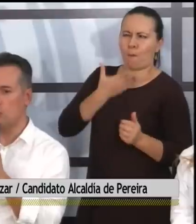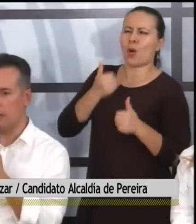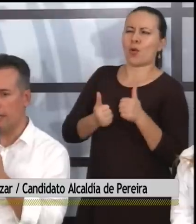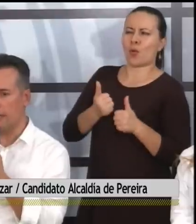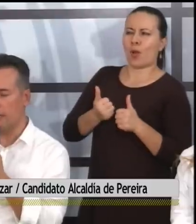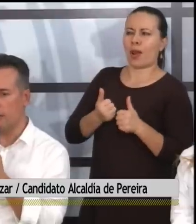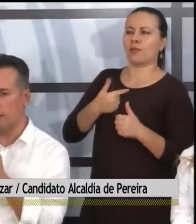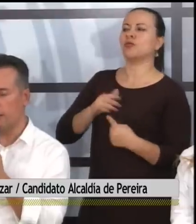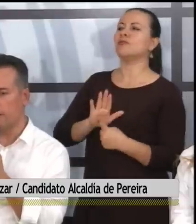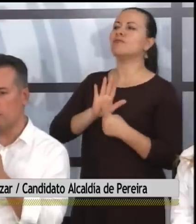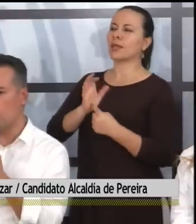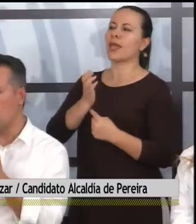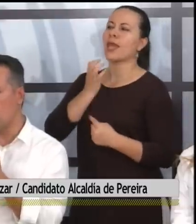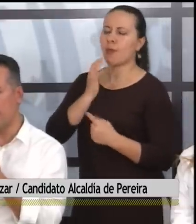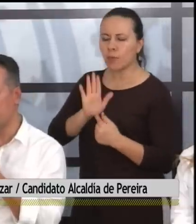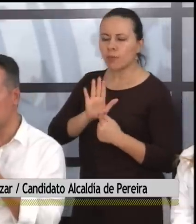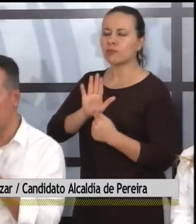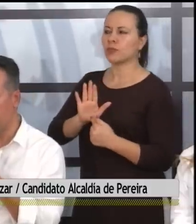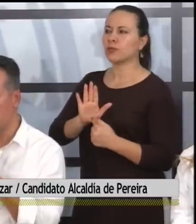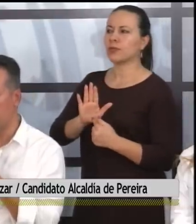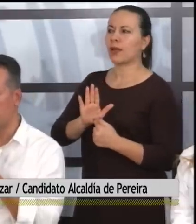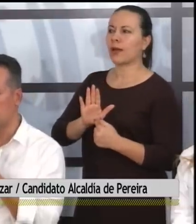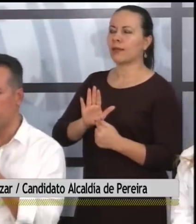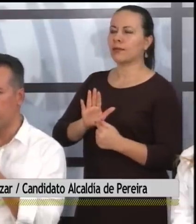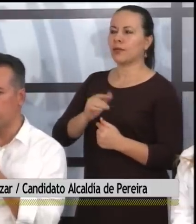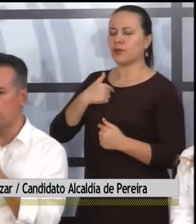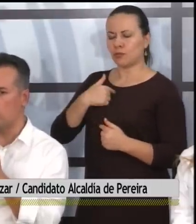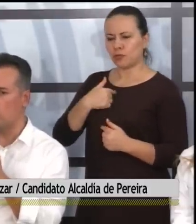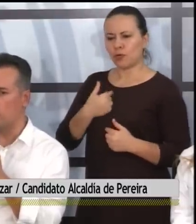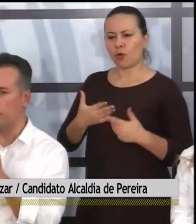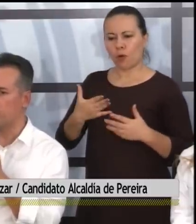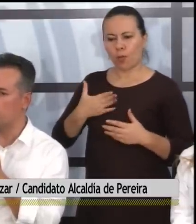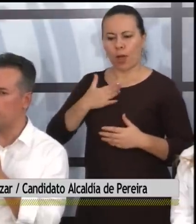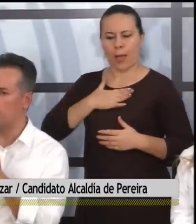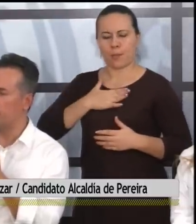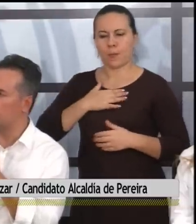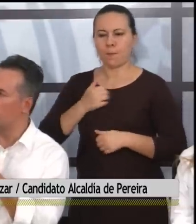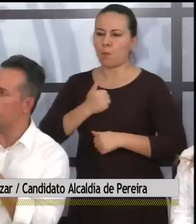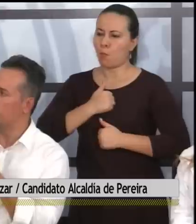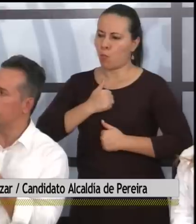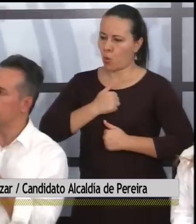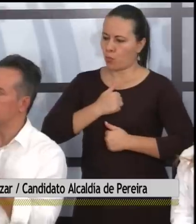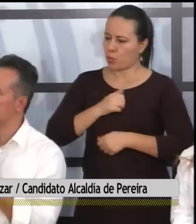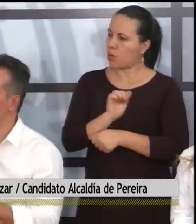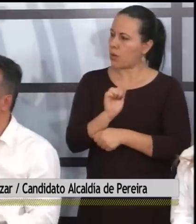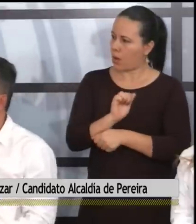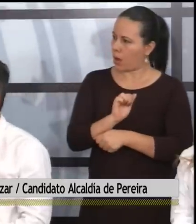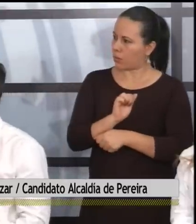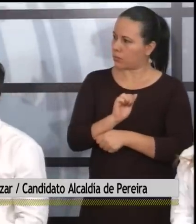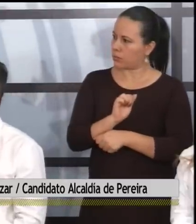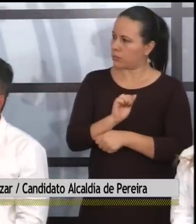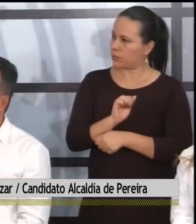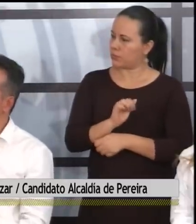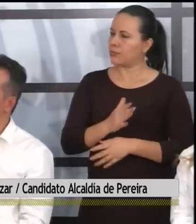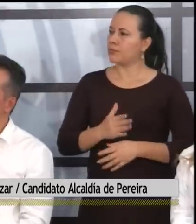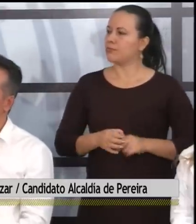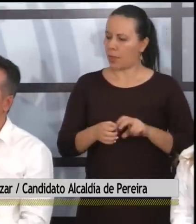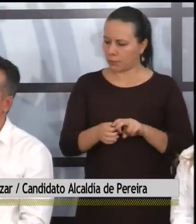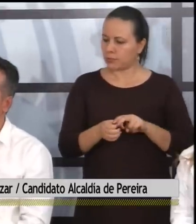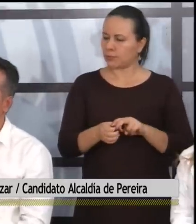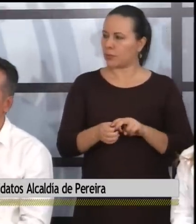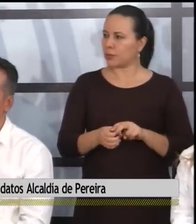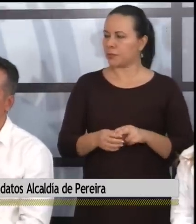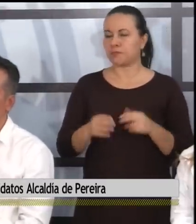entonces como alcalde, como cualquier ciudadano, me transportaré en mi vehículo particular. Uh-huh. Bueno, señor, vamos